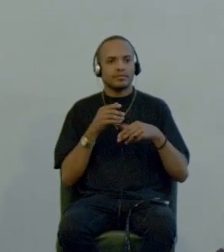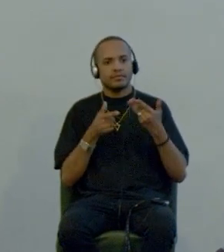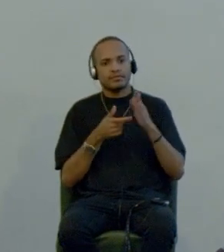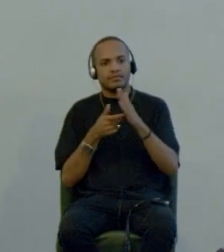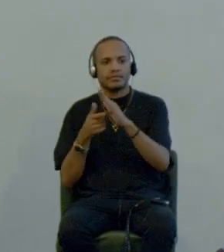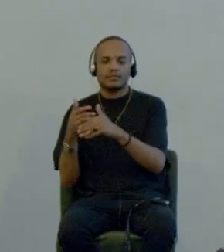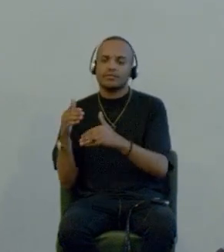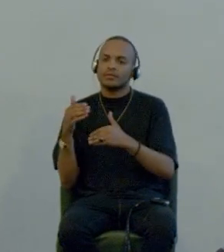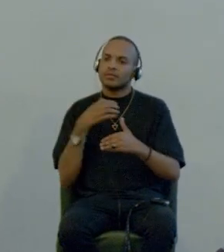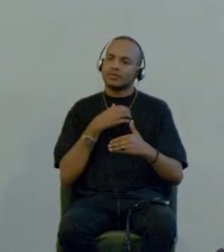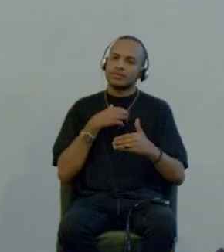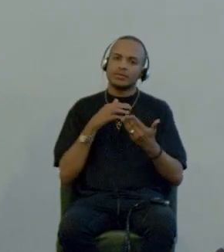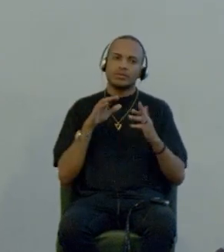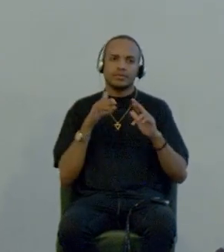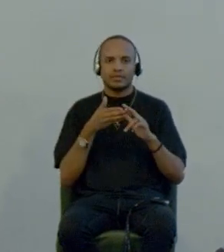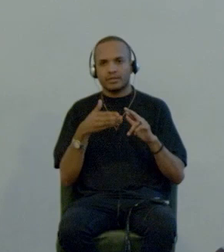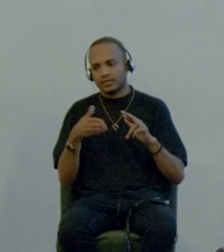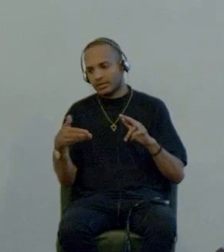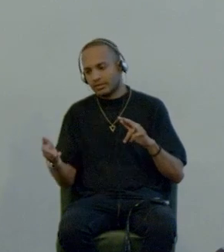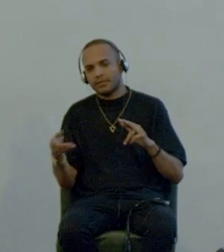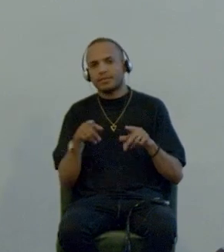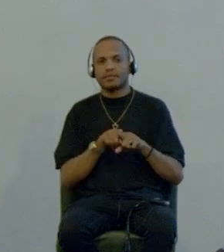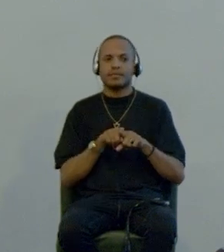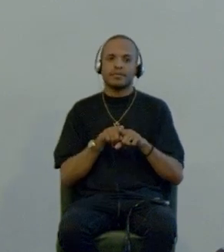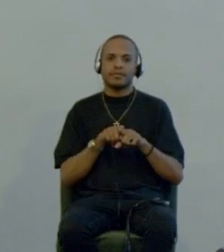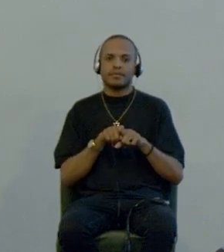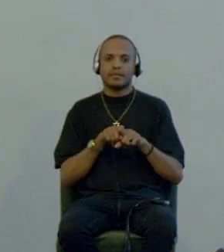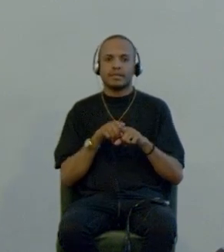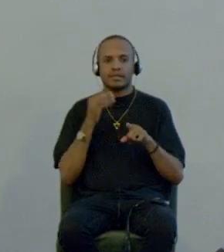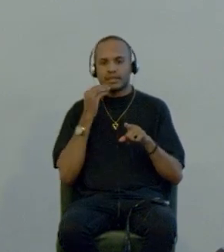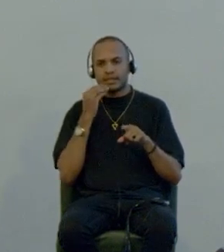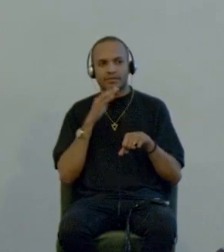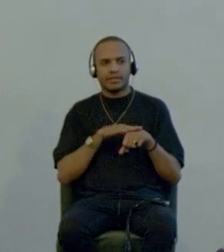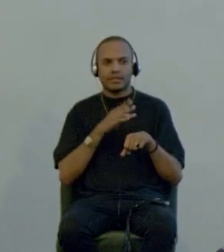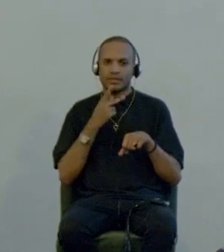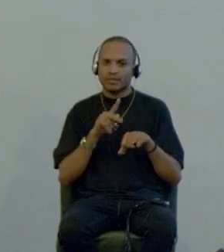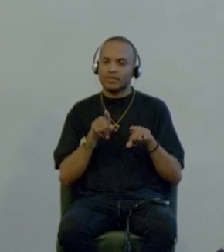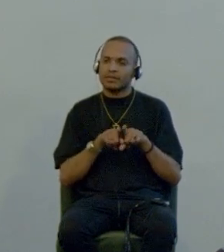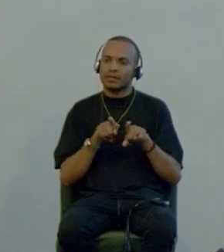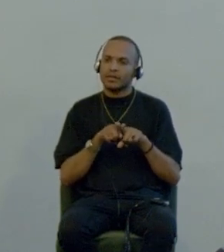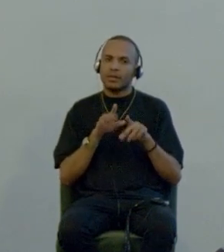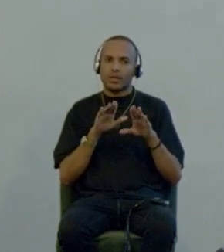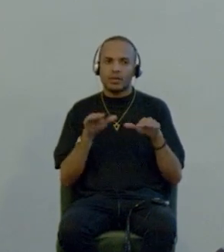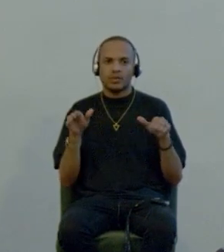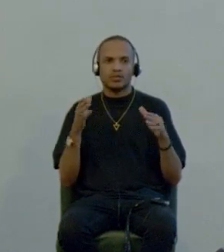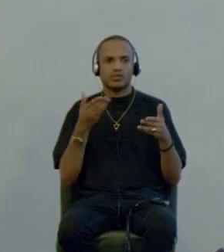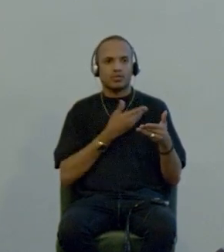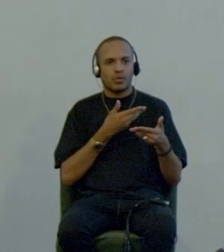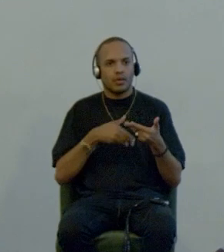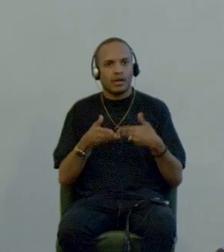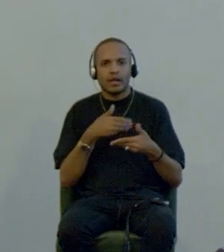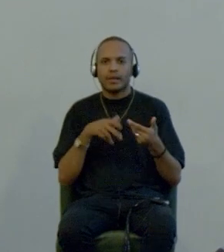et pas du tout que par nous-mêmes, le plus possible avec des étudiants, des collègues, des gens qui inventent